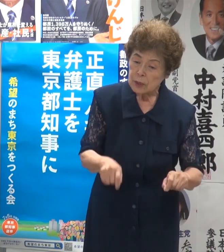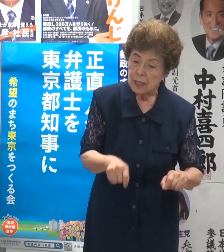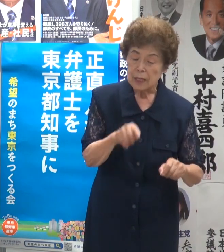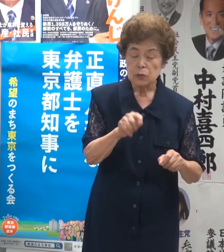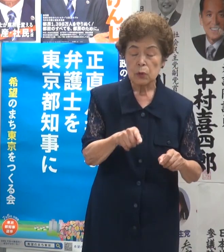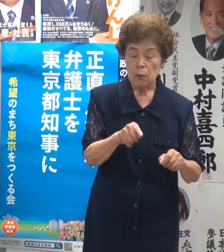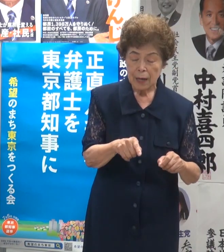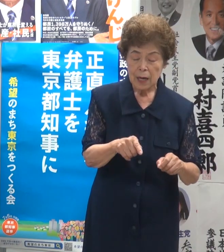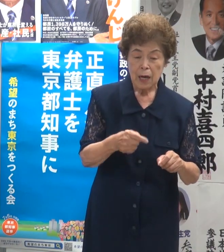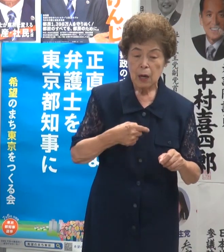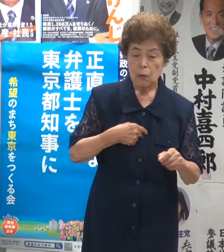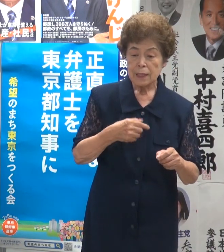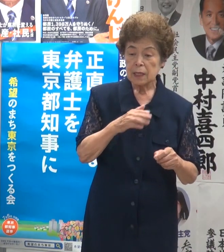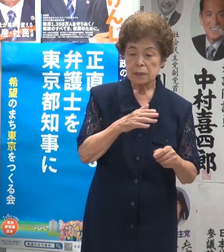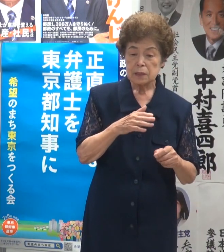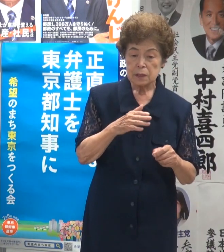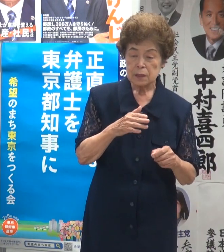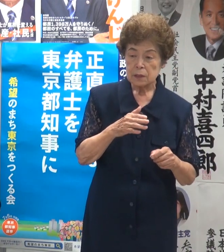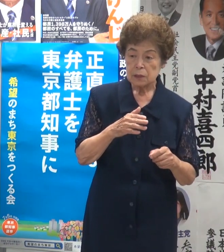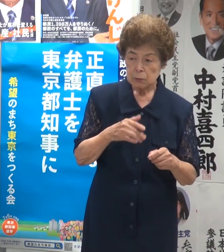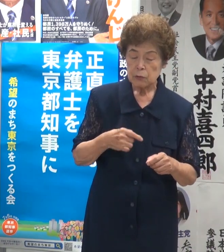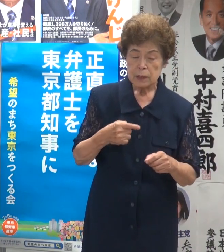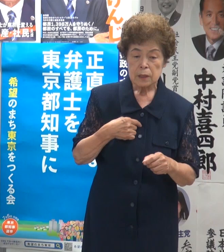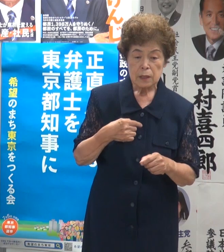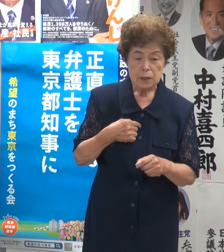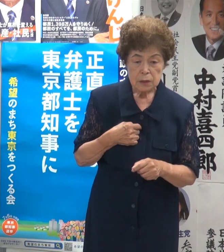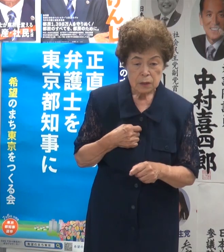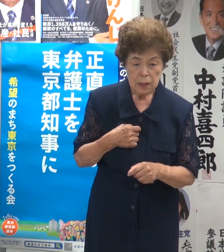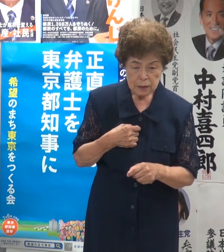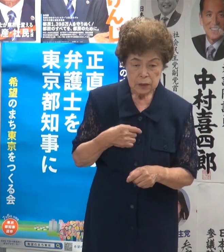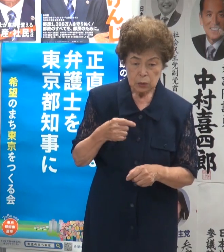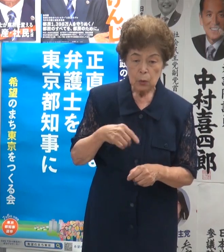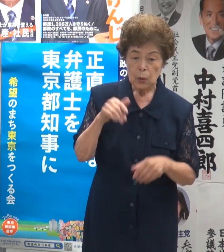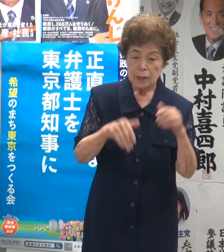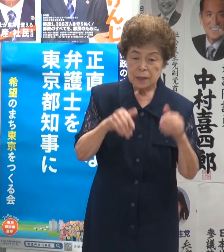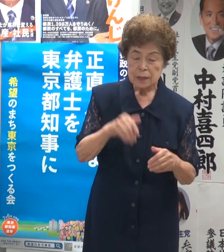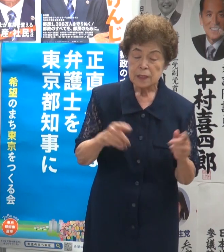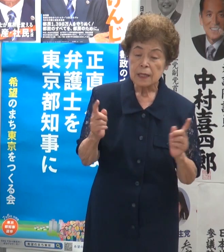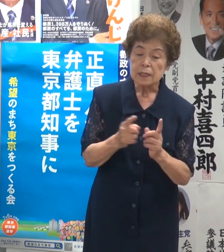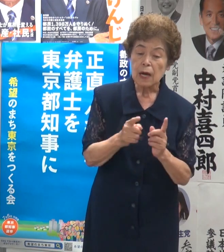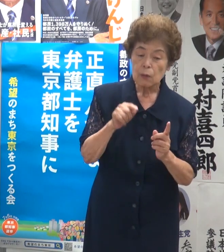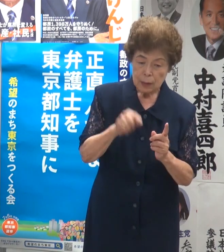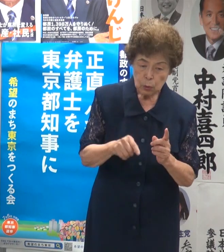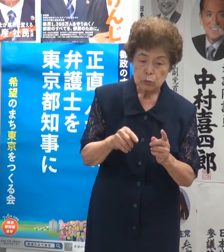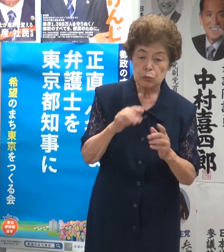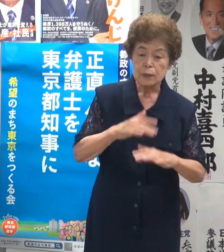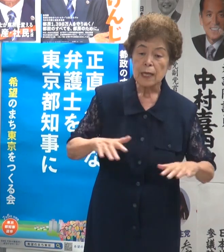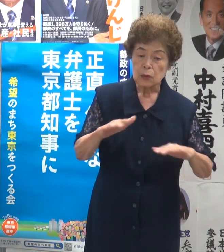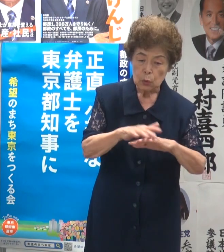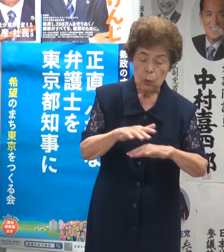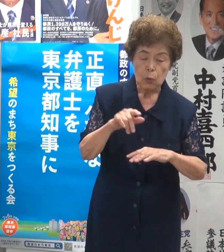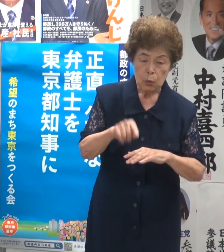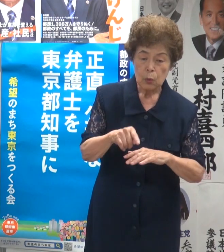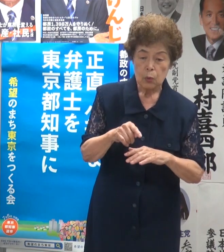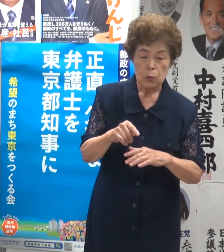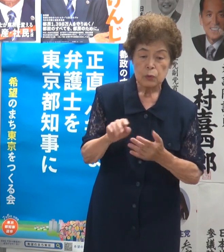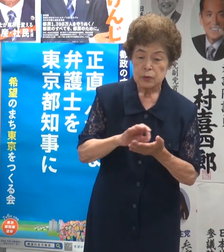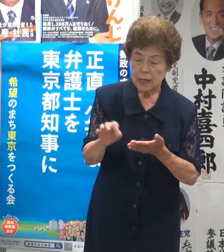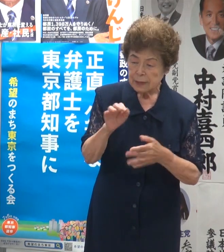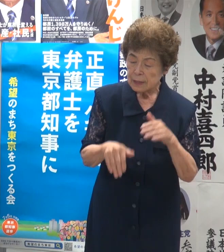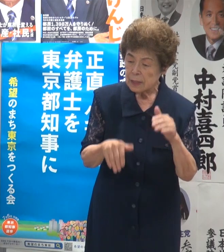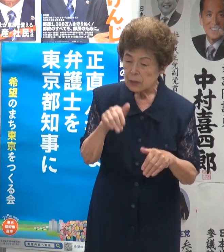その私の評価ですけど、私たちの選対はあのよくネットを駆使して、選